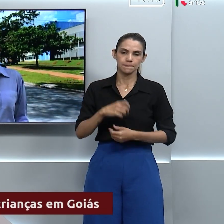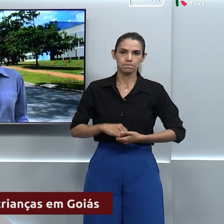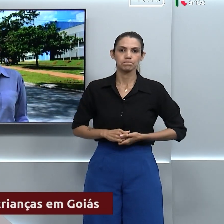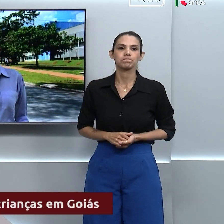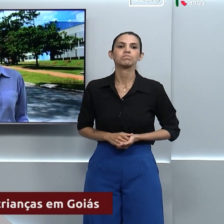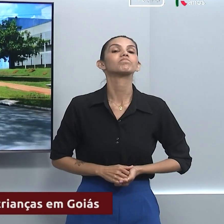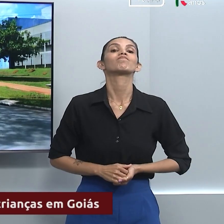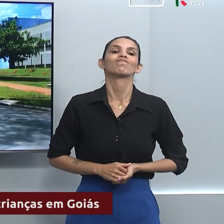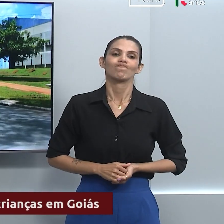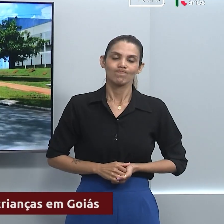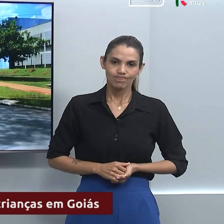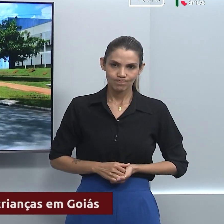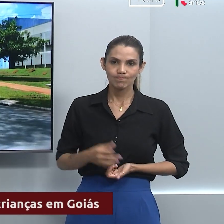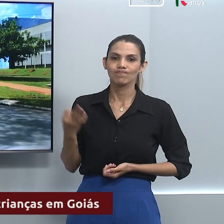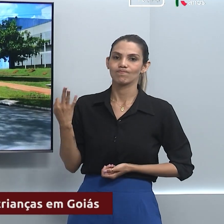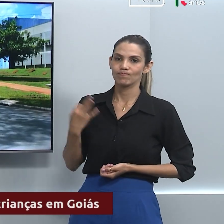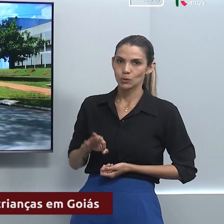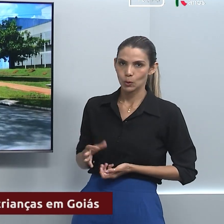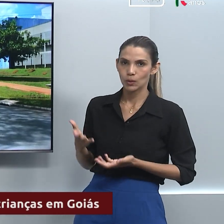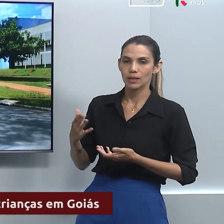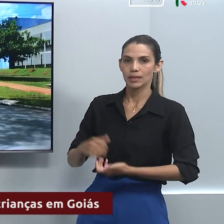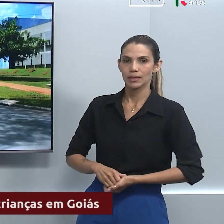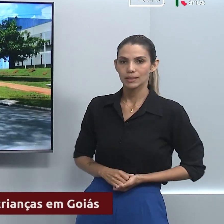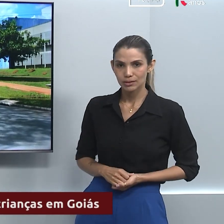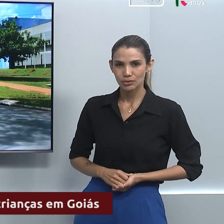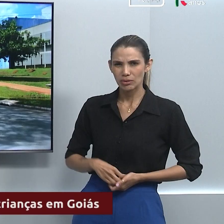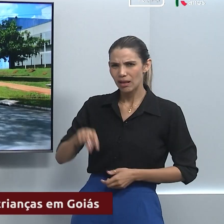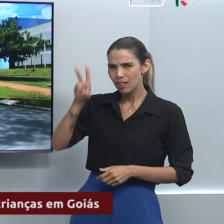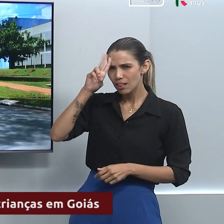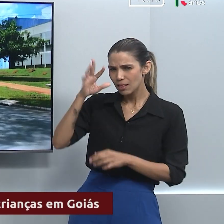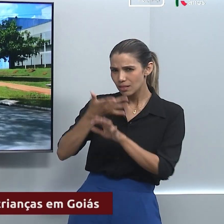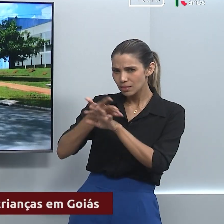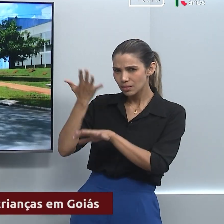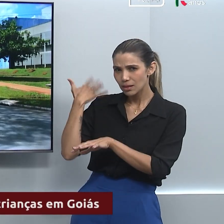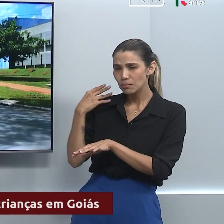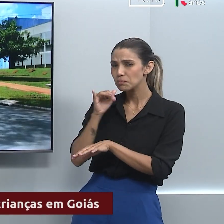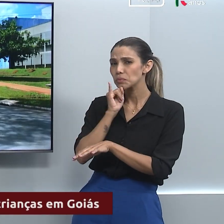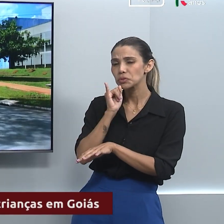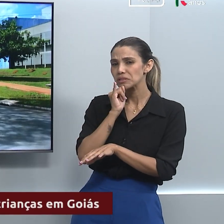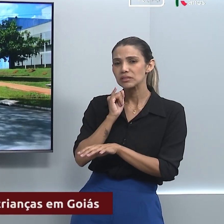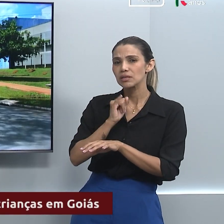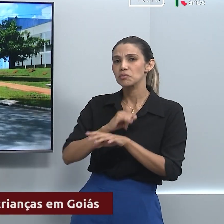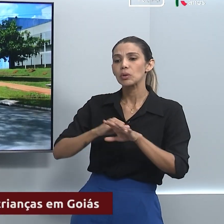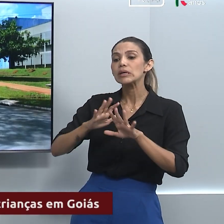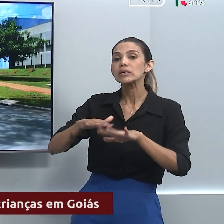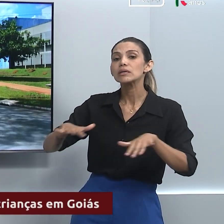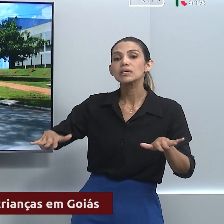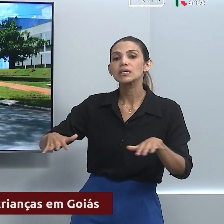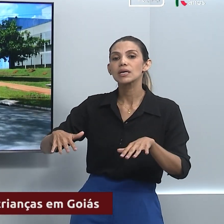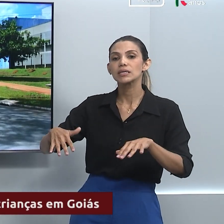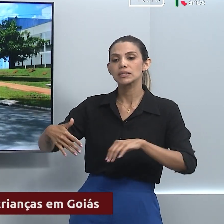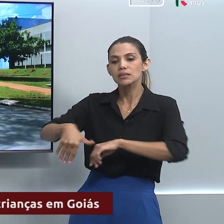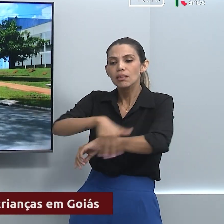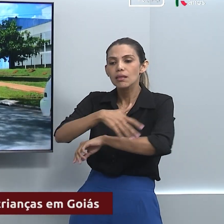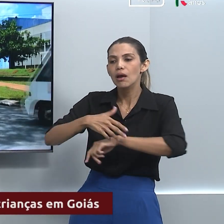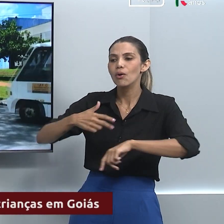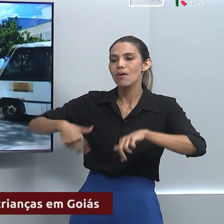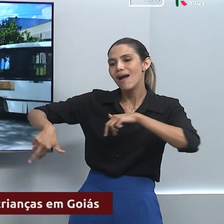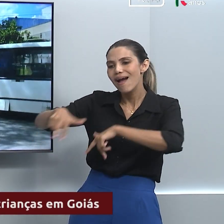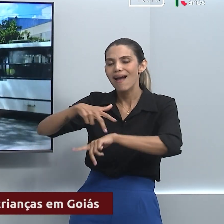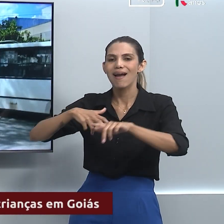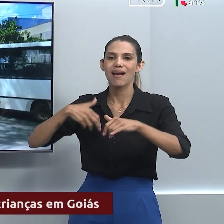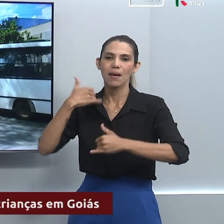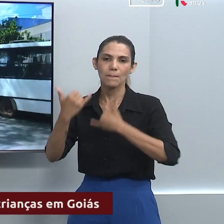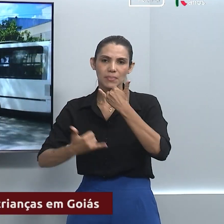Exatamente, Camila, e é muito importante resgatar casos de crianças que brincam na rua, que brincam com colegas, que vão para a